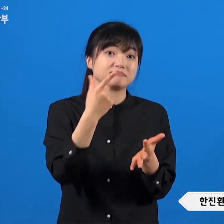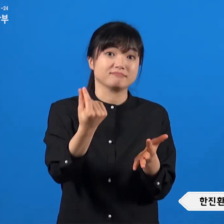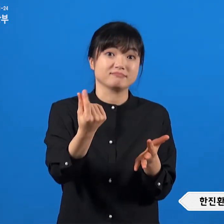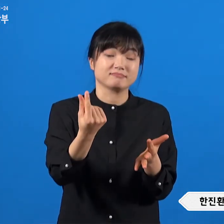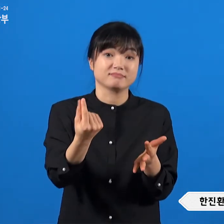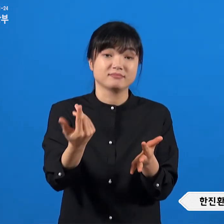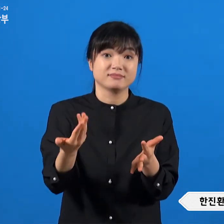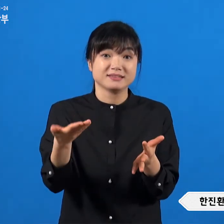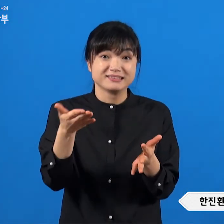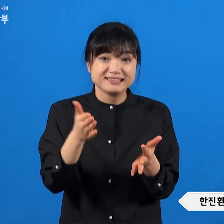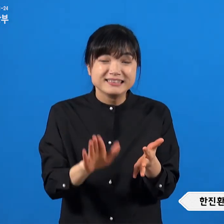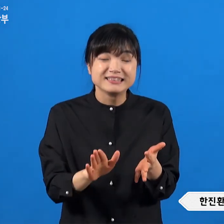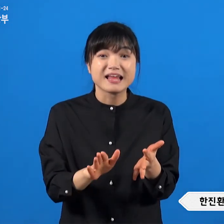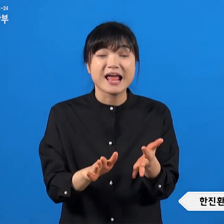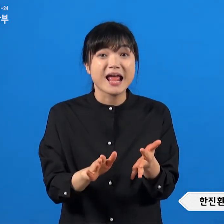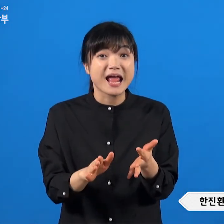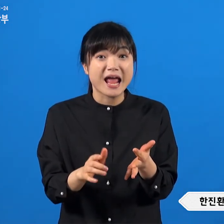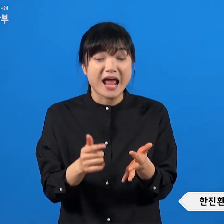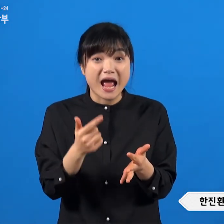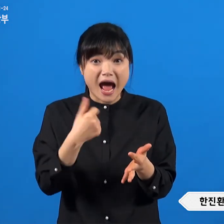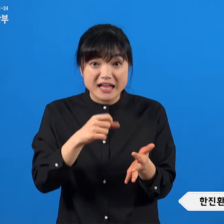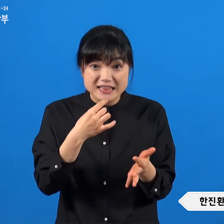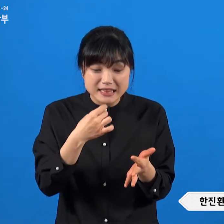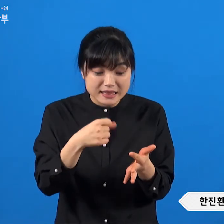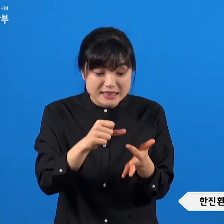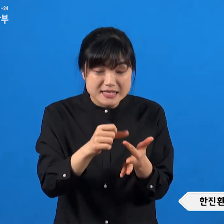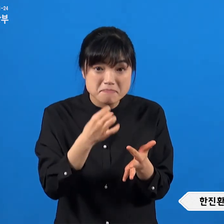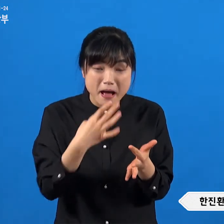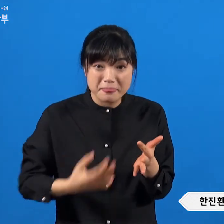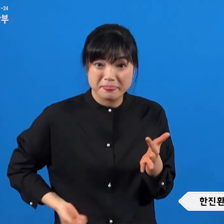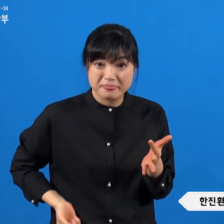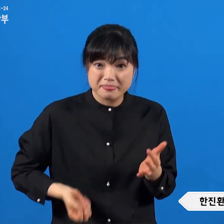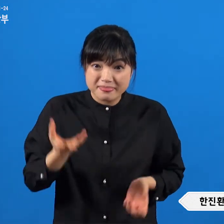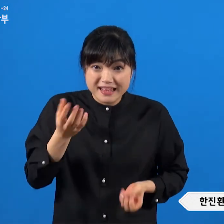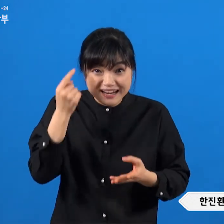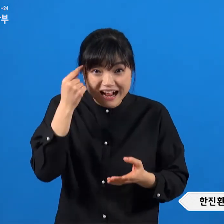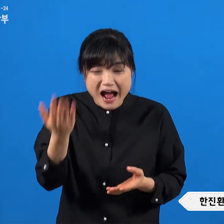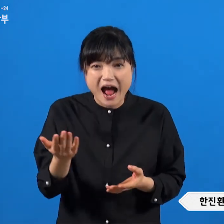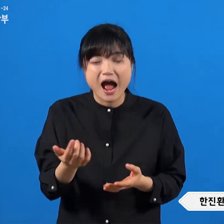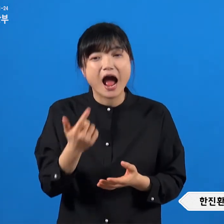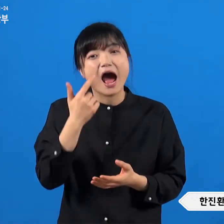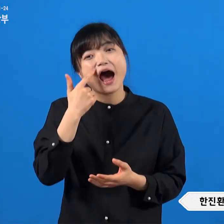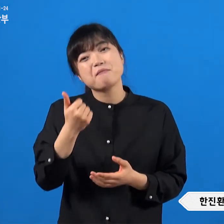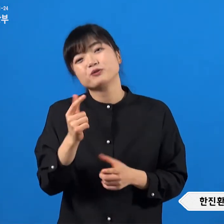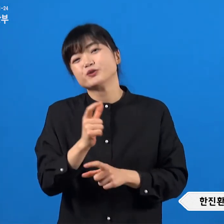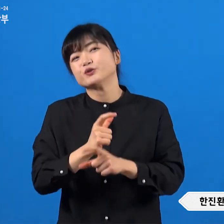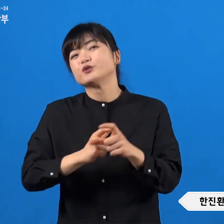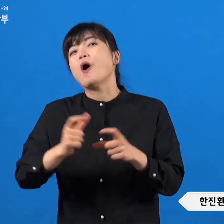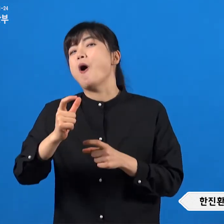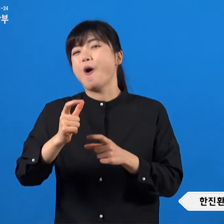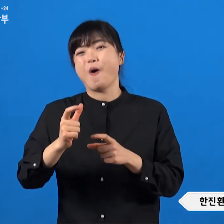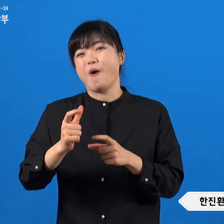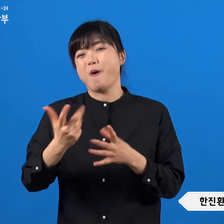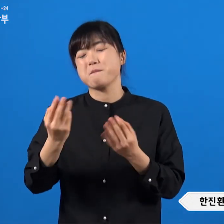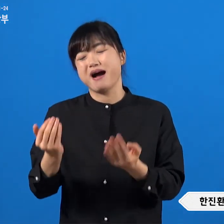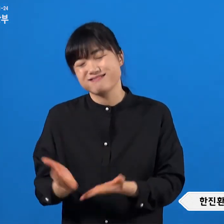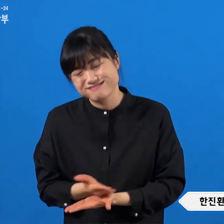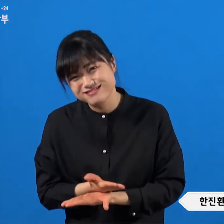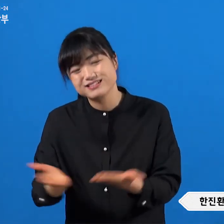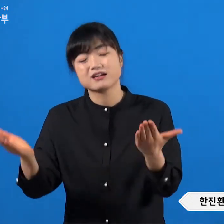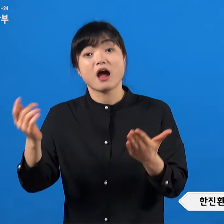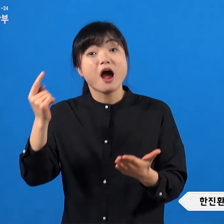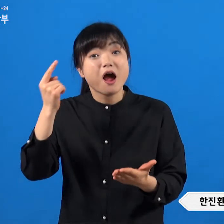그런데 해픈 것은 아들만이 아닙니다. 아버지도 해프입니다. 아버지는